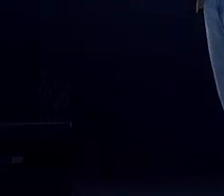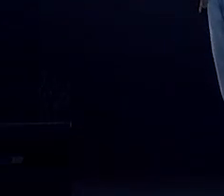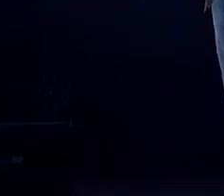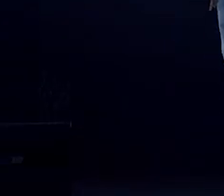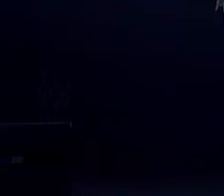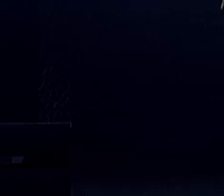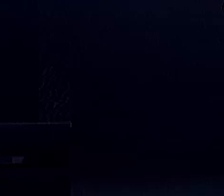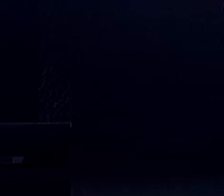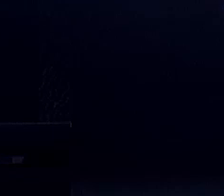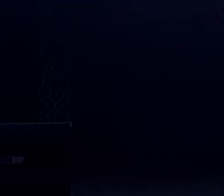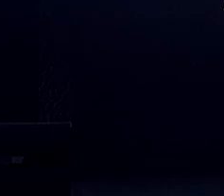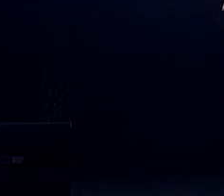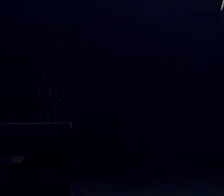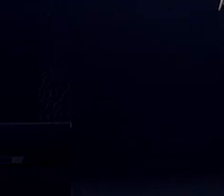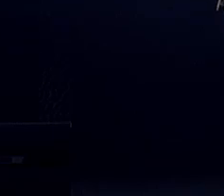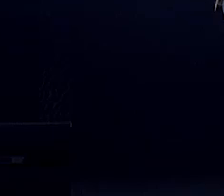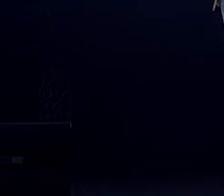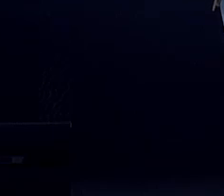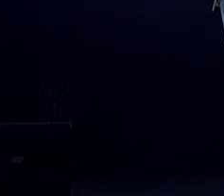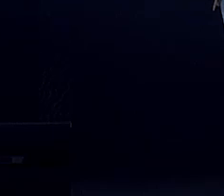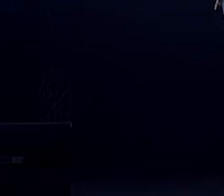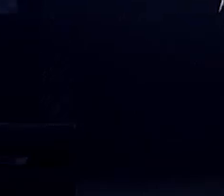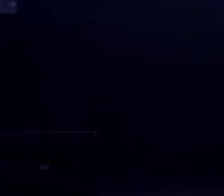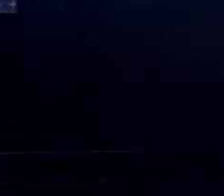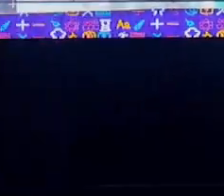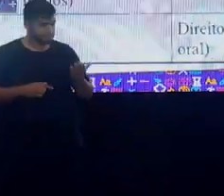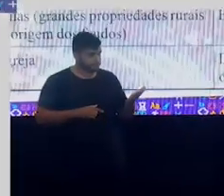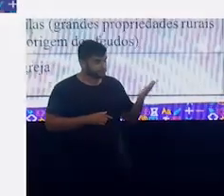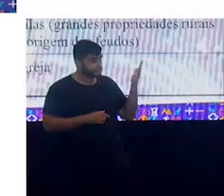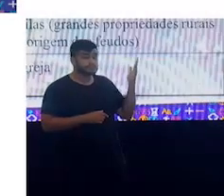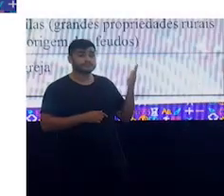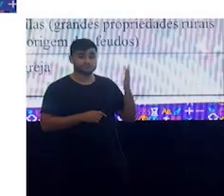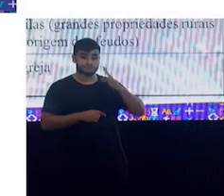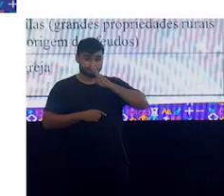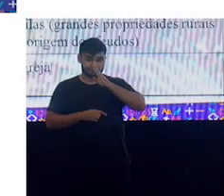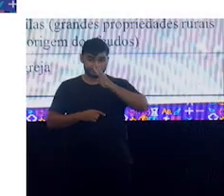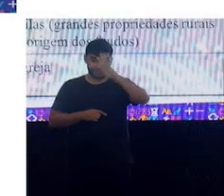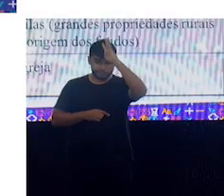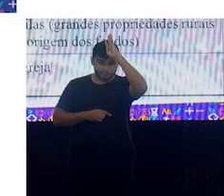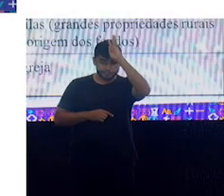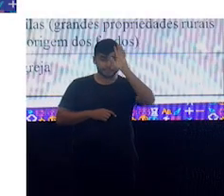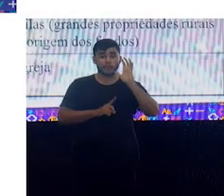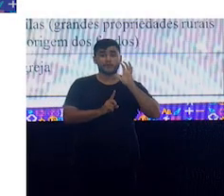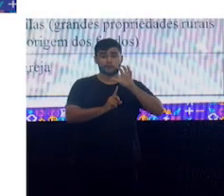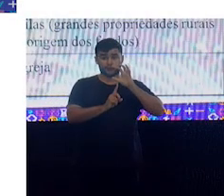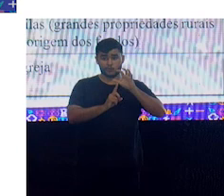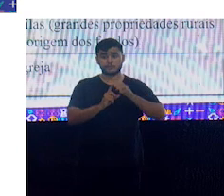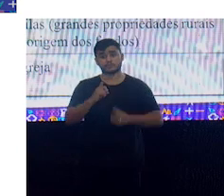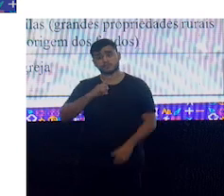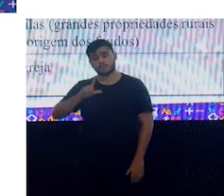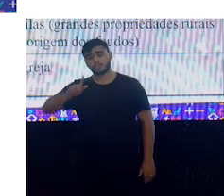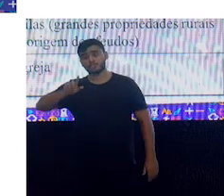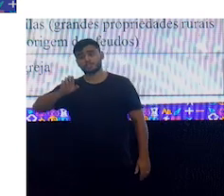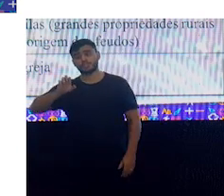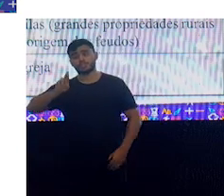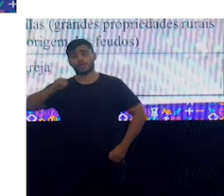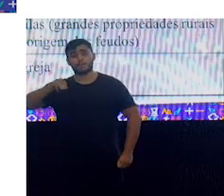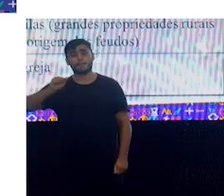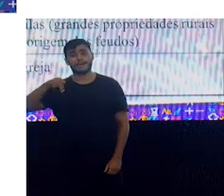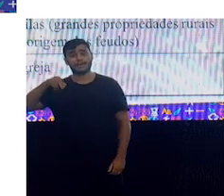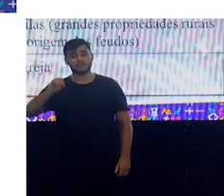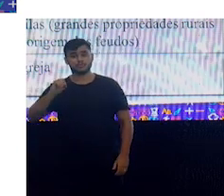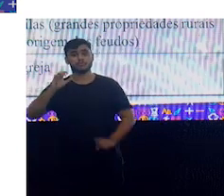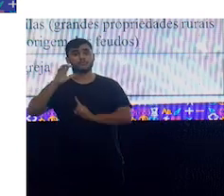pela influência tanto dos romanos quanto dos germanos, tanto os romanos, que era o povo que